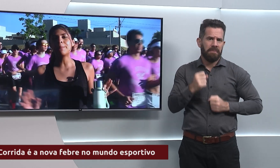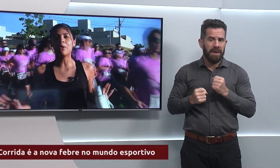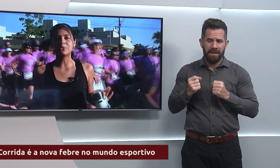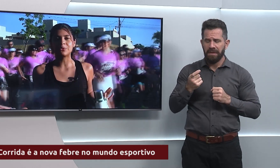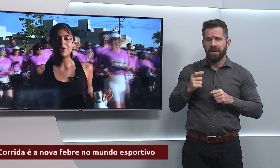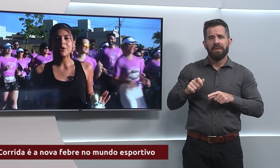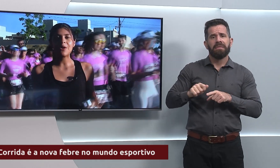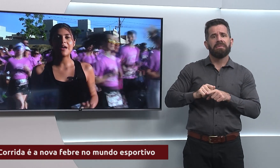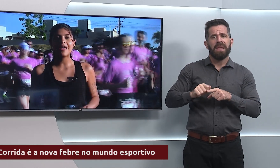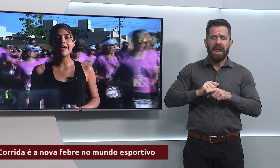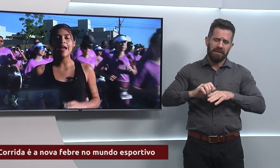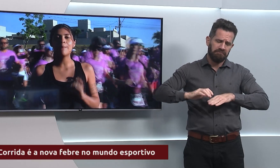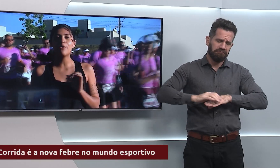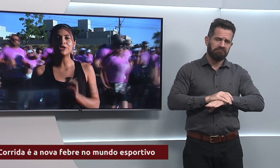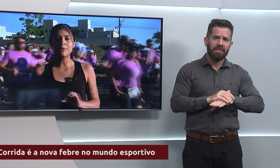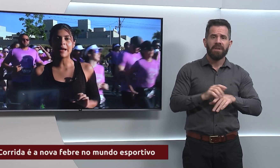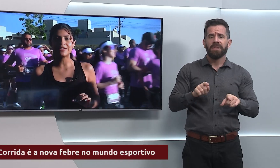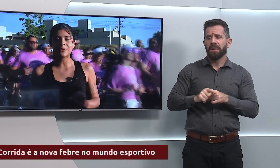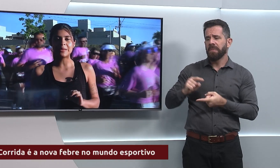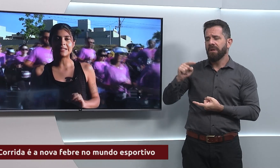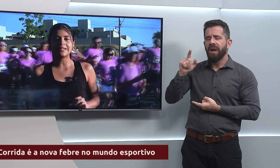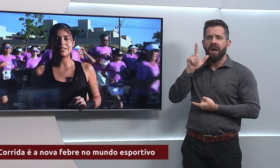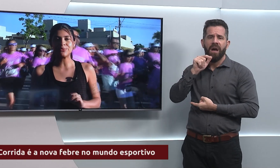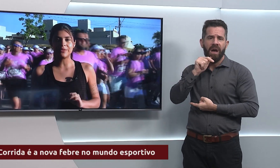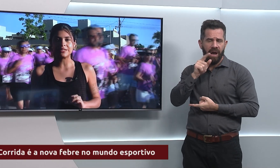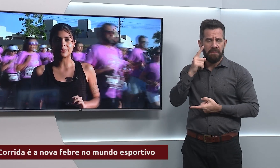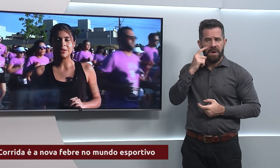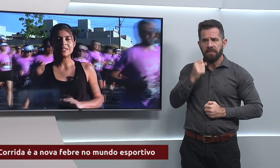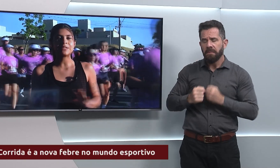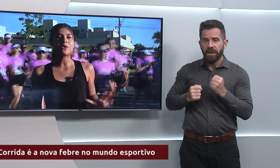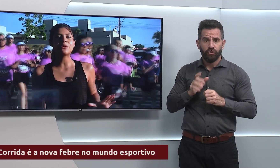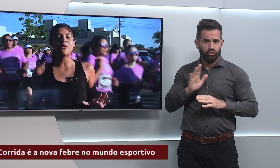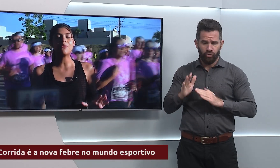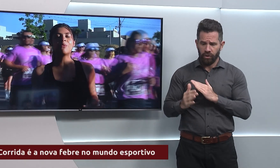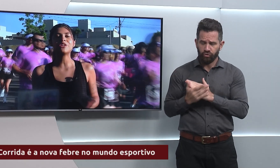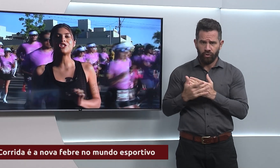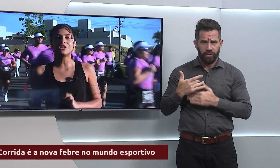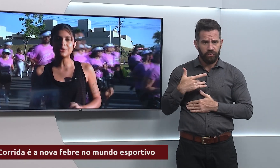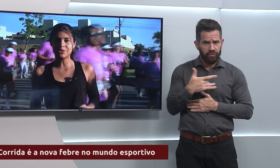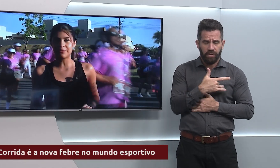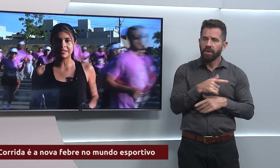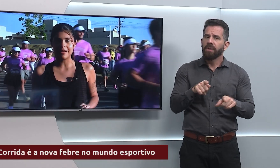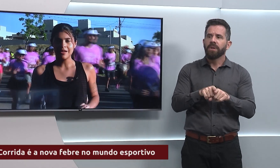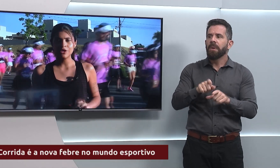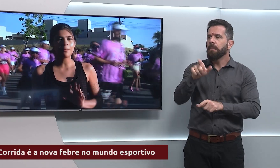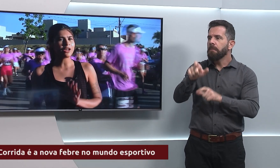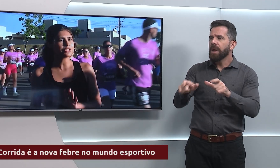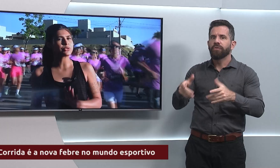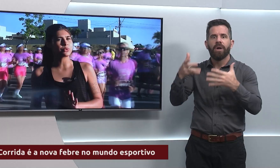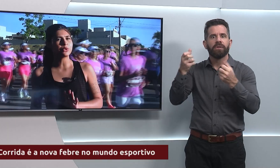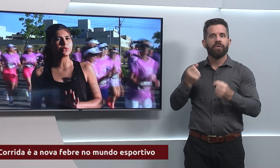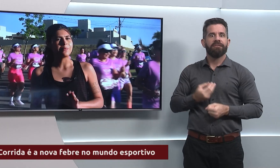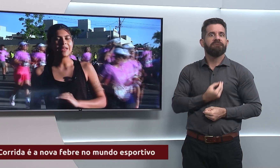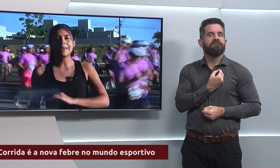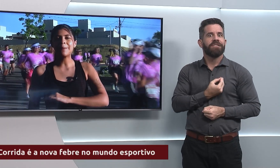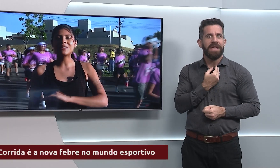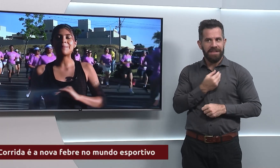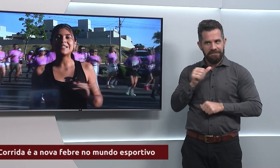pronto. Correr é muito mais do que um exercício físico. Se tornou um estilo de vida. E o melhor disso tudo é que pode ser praticado